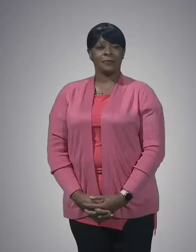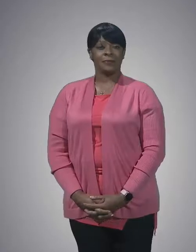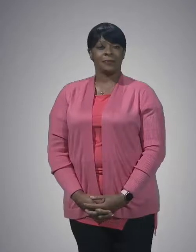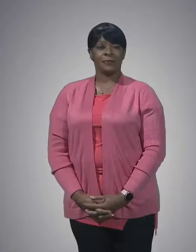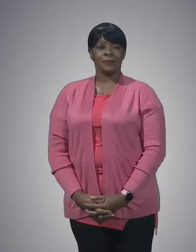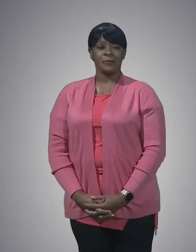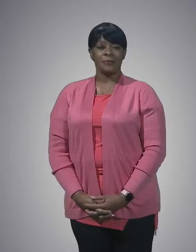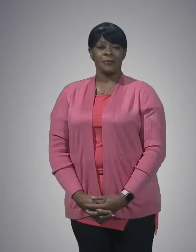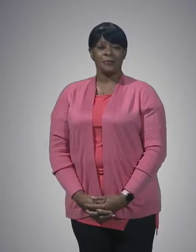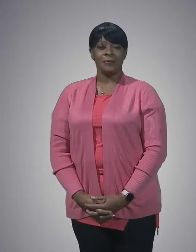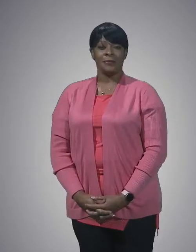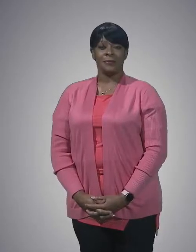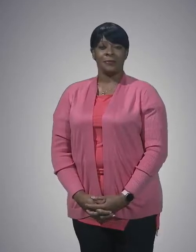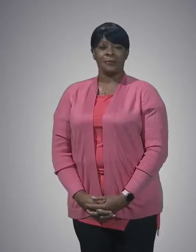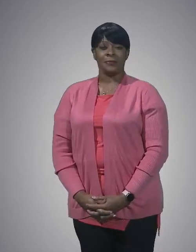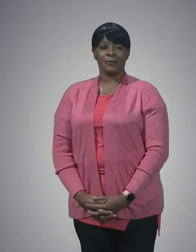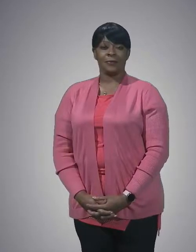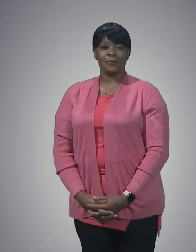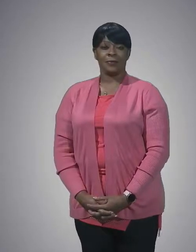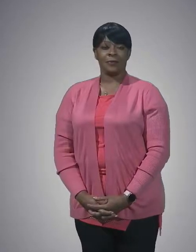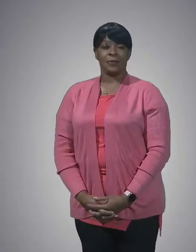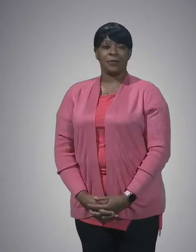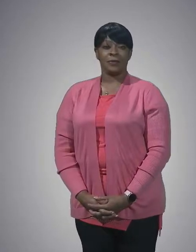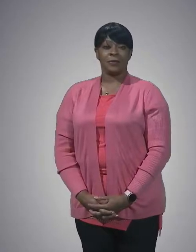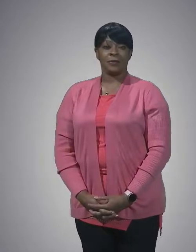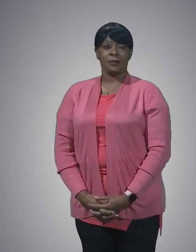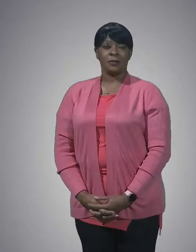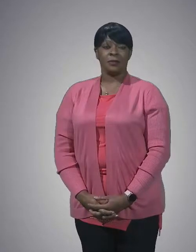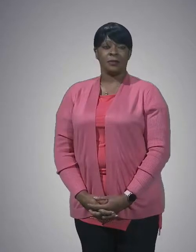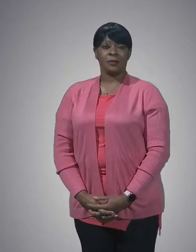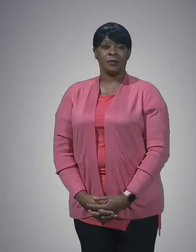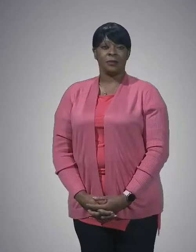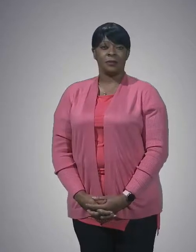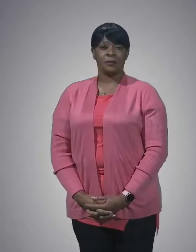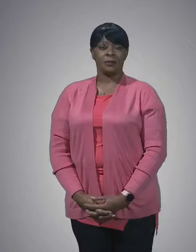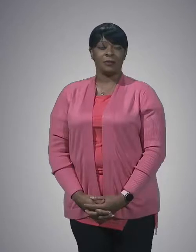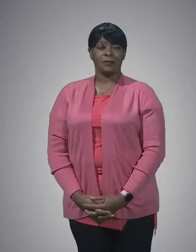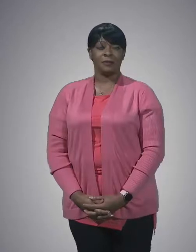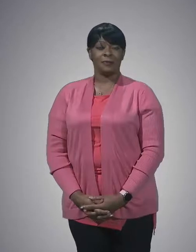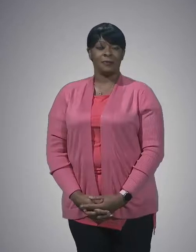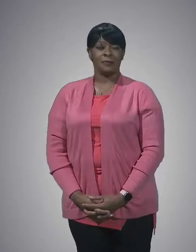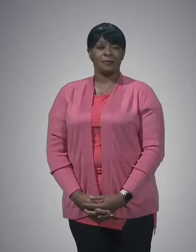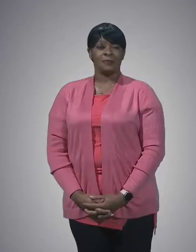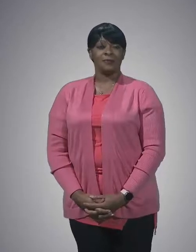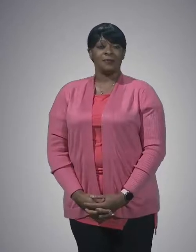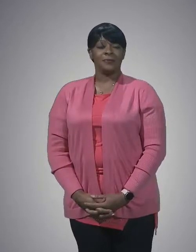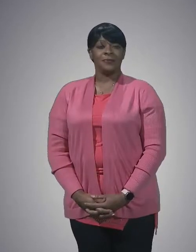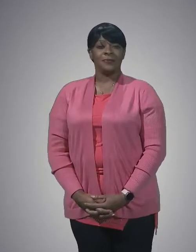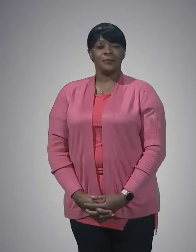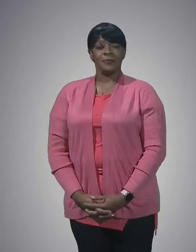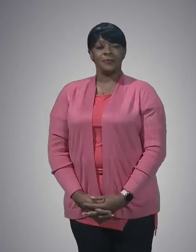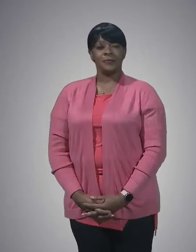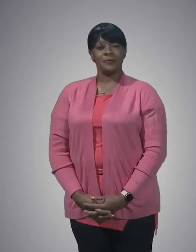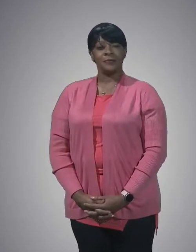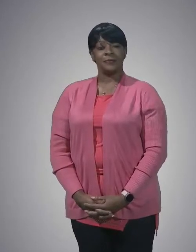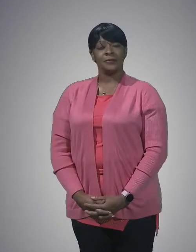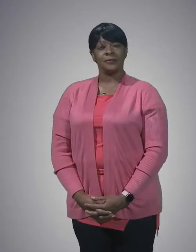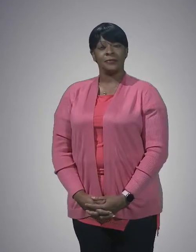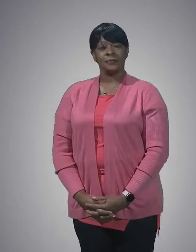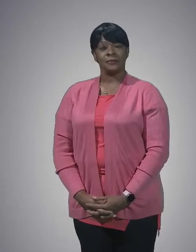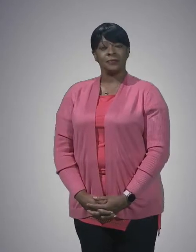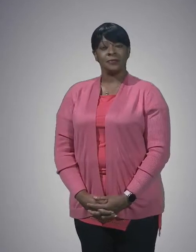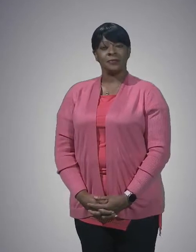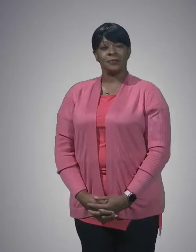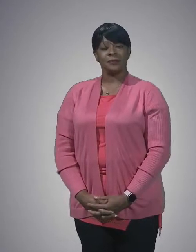comunidad hispana, las vacunas contra COVID-19 y la variante Delta son